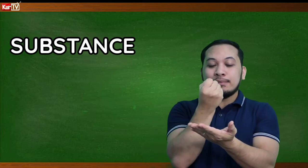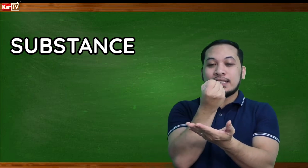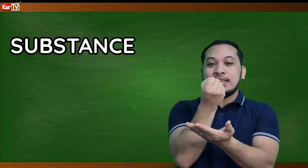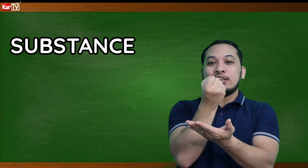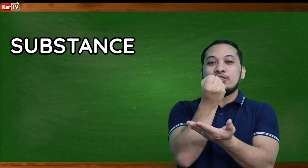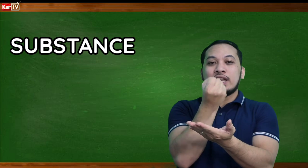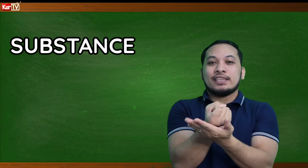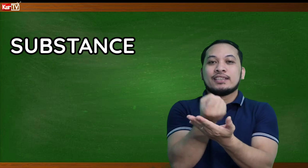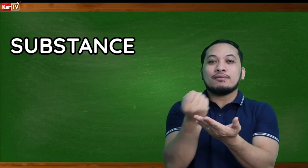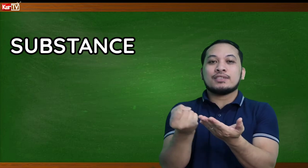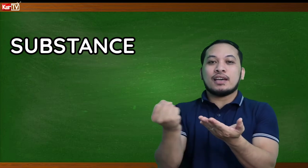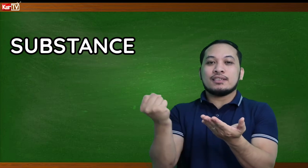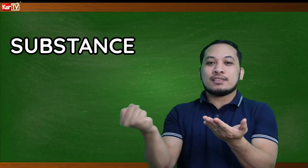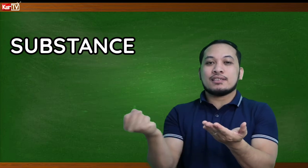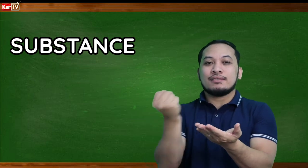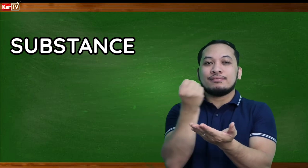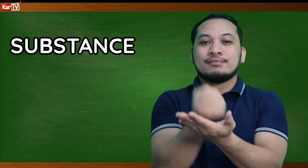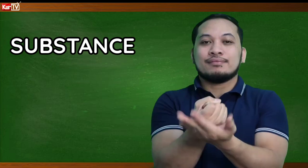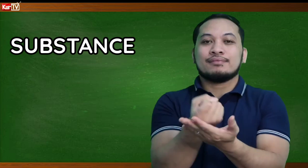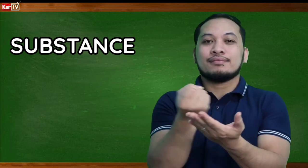tapos i-ganon nyo rin, substance.